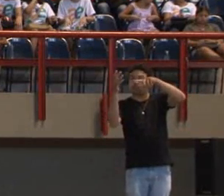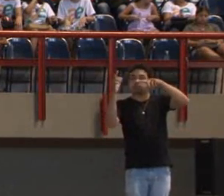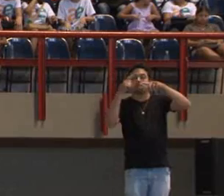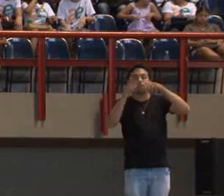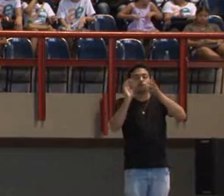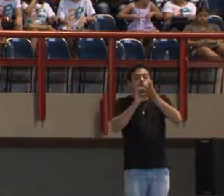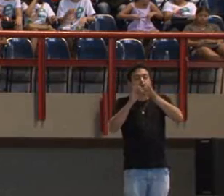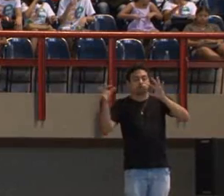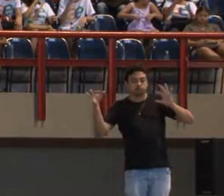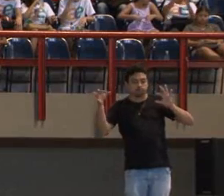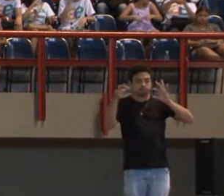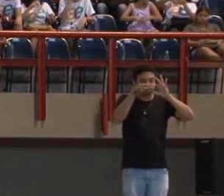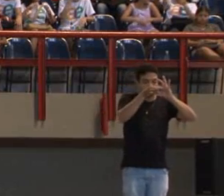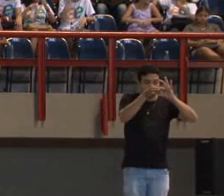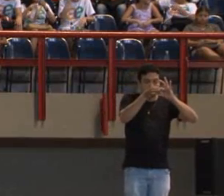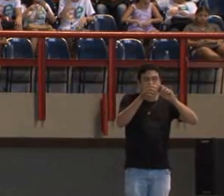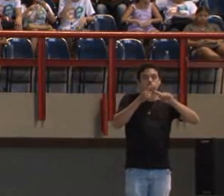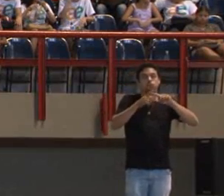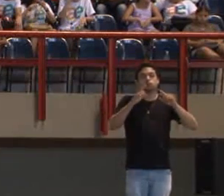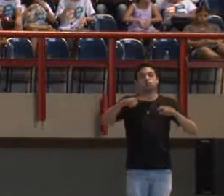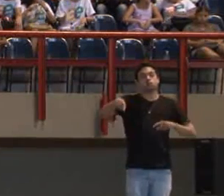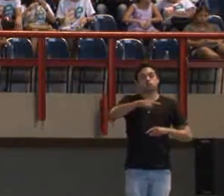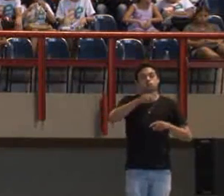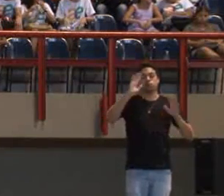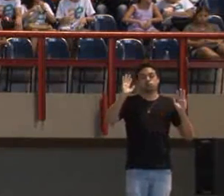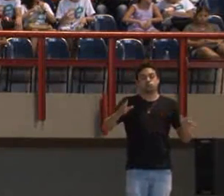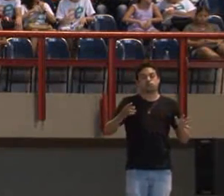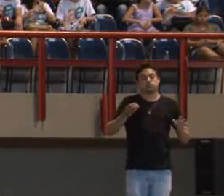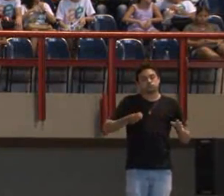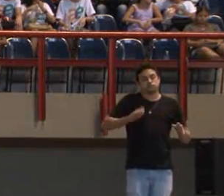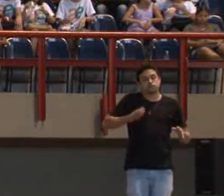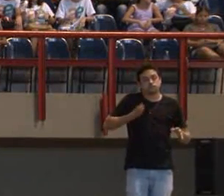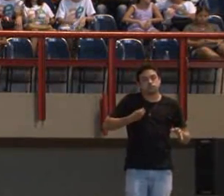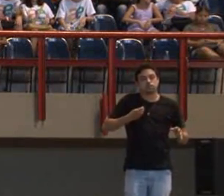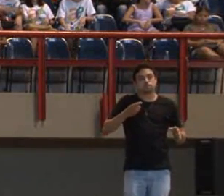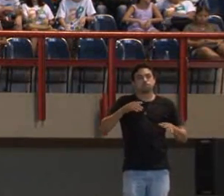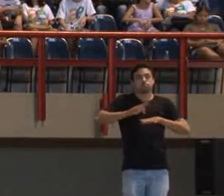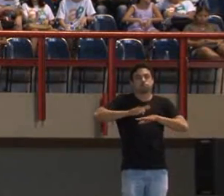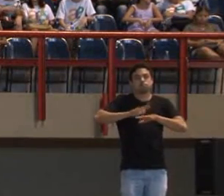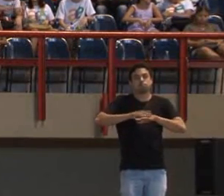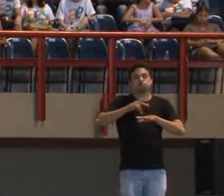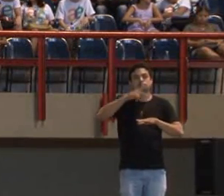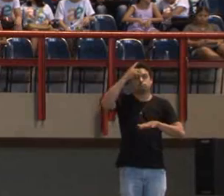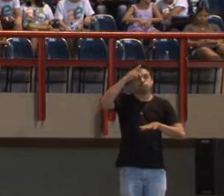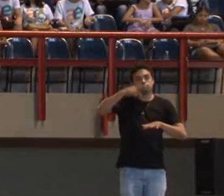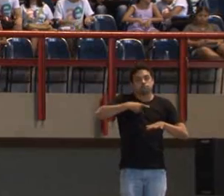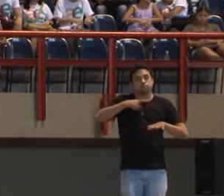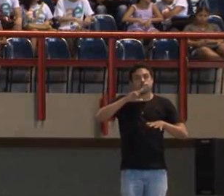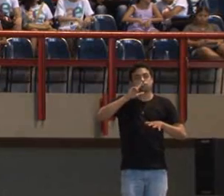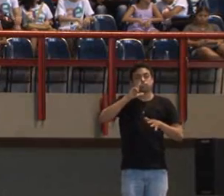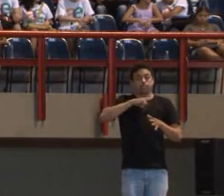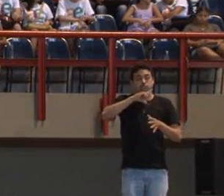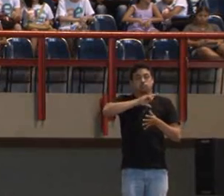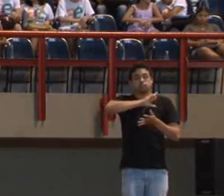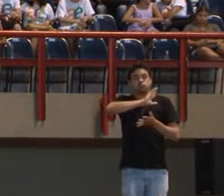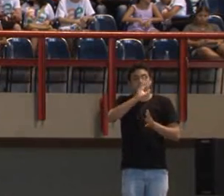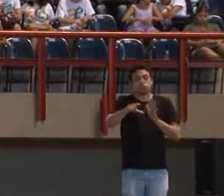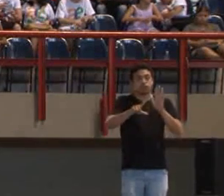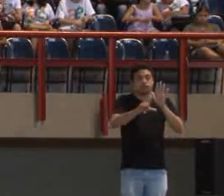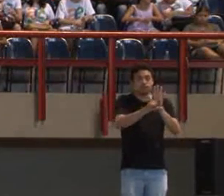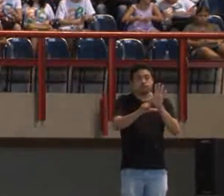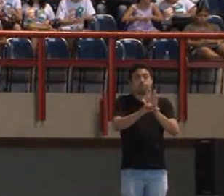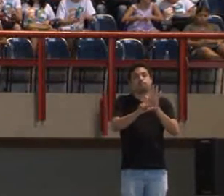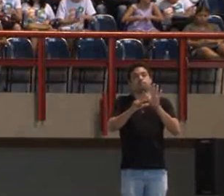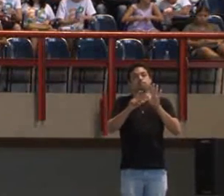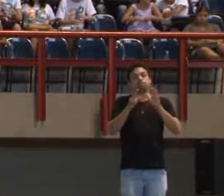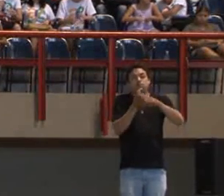sabe. Nós funcionamos, vivemos, agimos de acordo com as leis da física sem nem